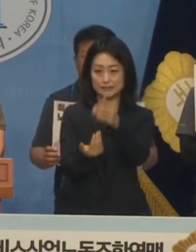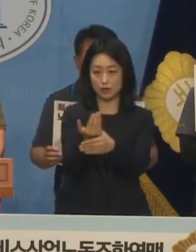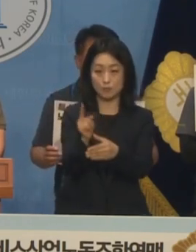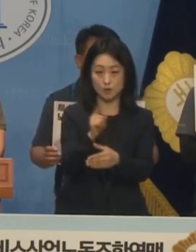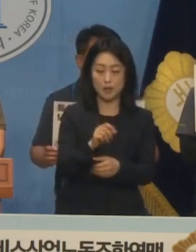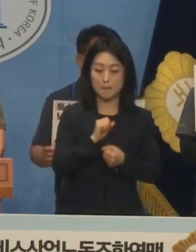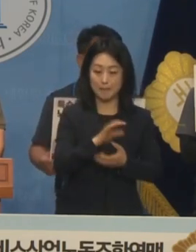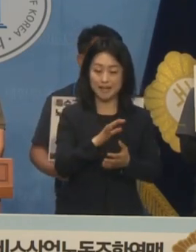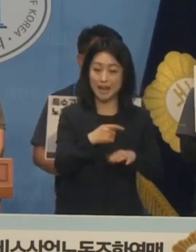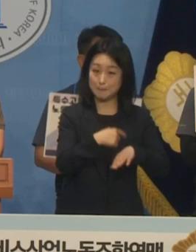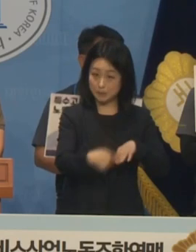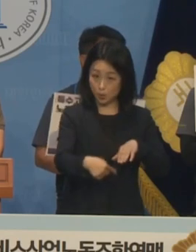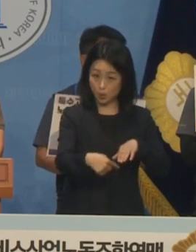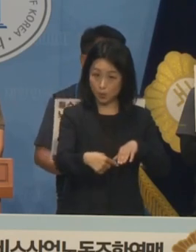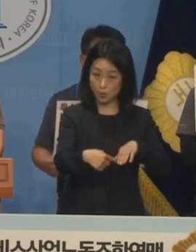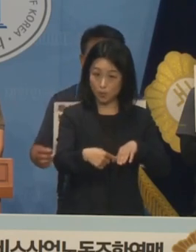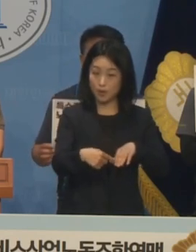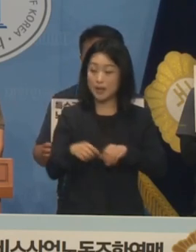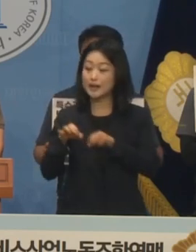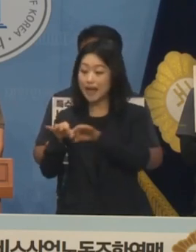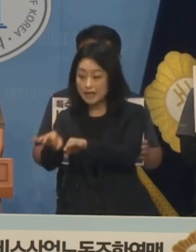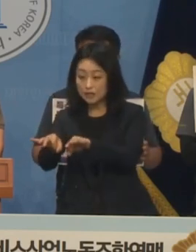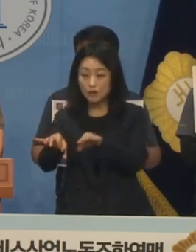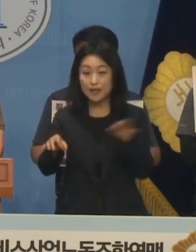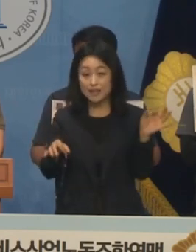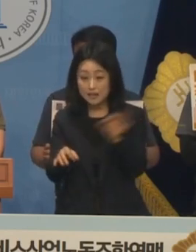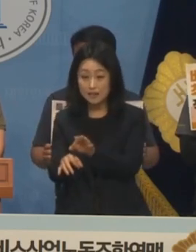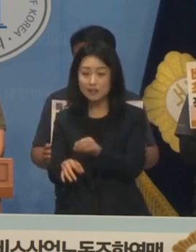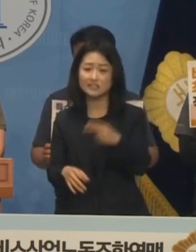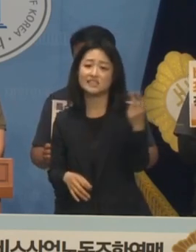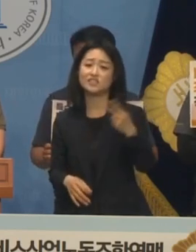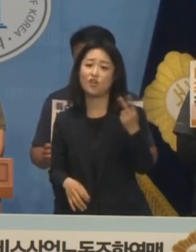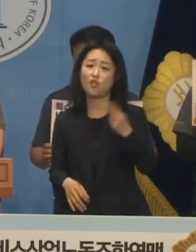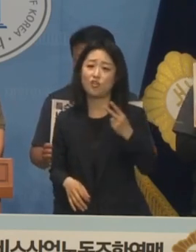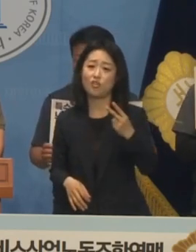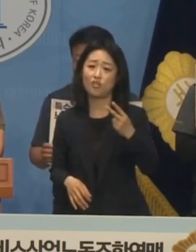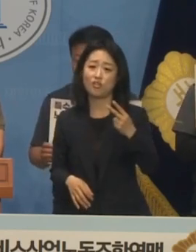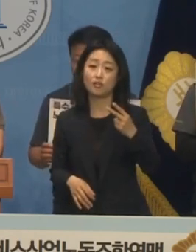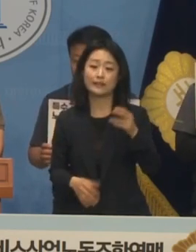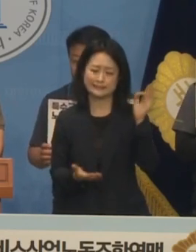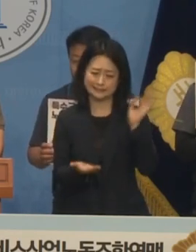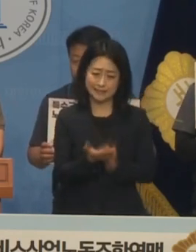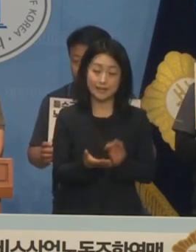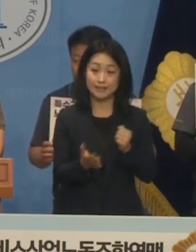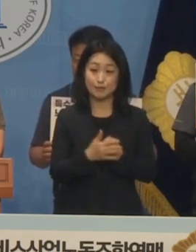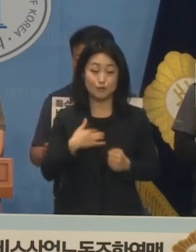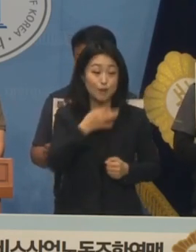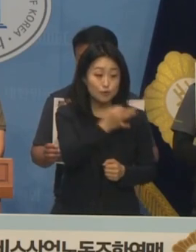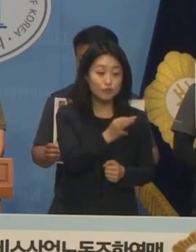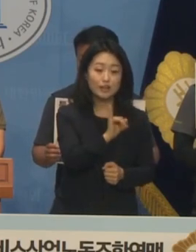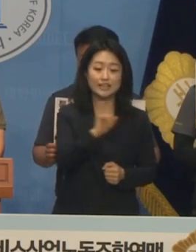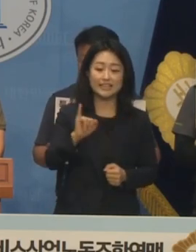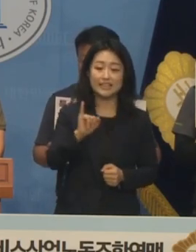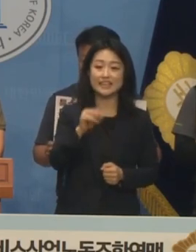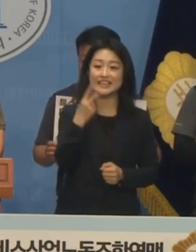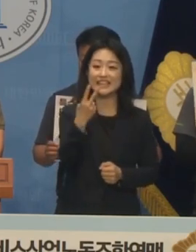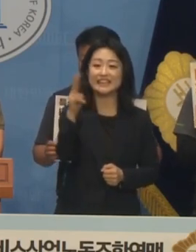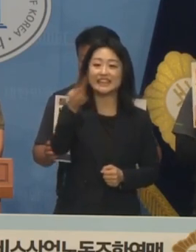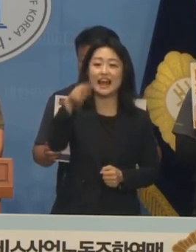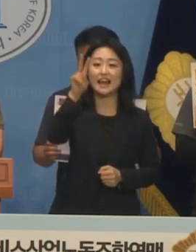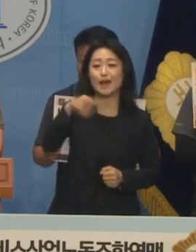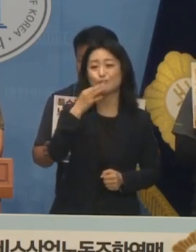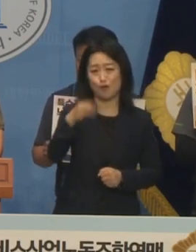예, 안녕하세요. 배달 플랫폼 노조 위원장 홍창입니다. 최근 배달 노동자들 사이에 소위 말하는